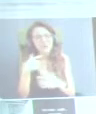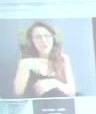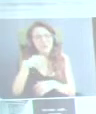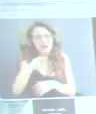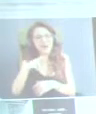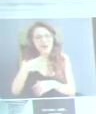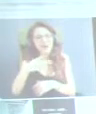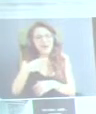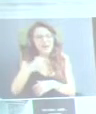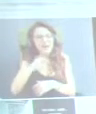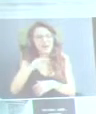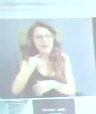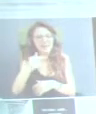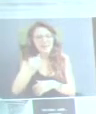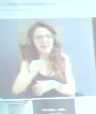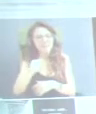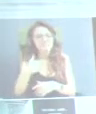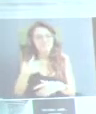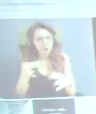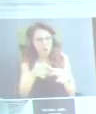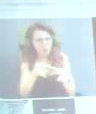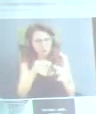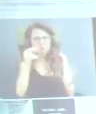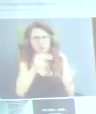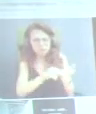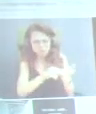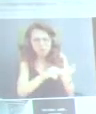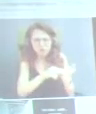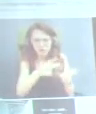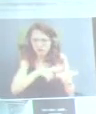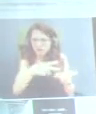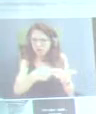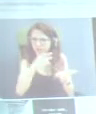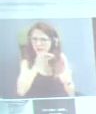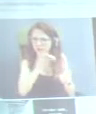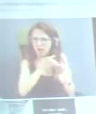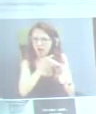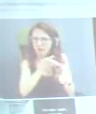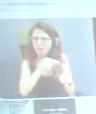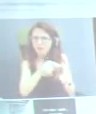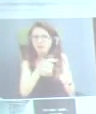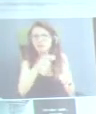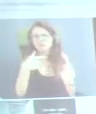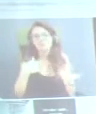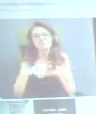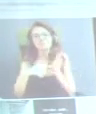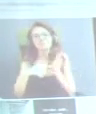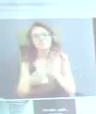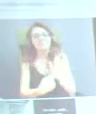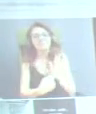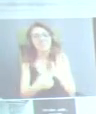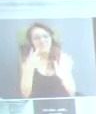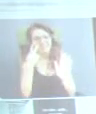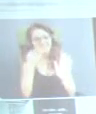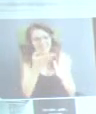ho preso appuntamento con lei perché sto facendo una piccola presentazione, come può vedere qui